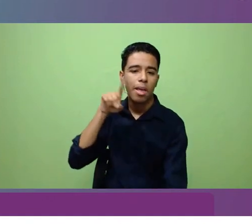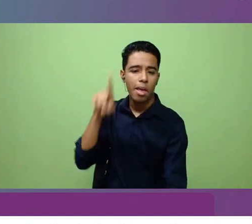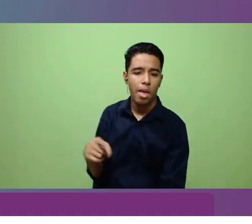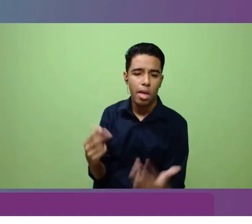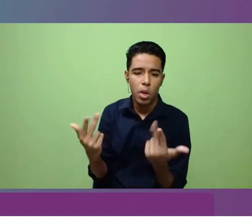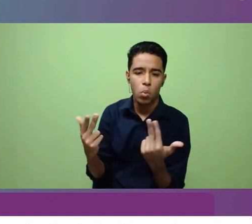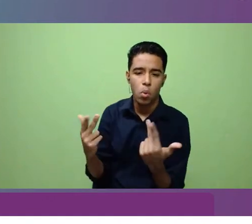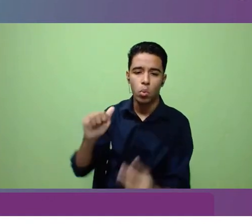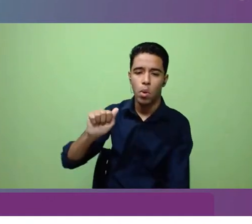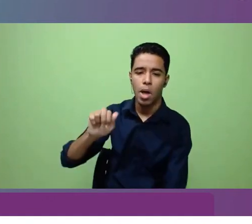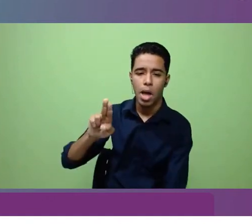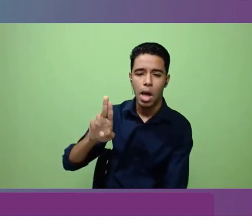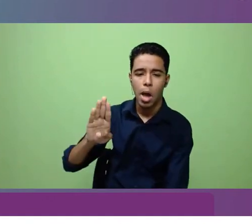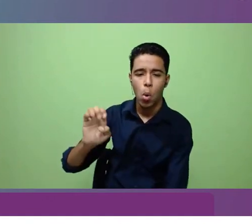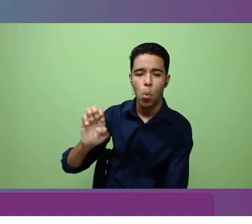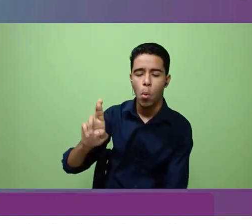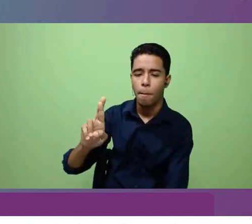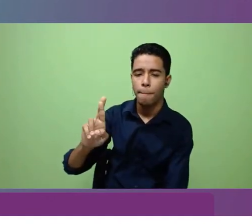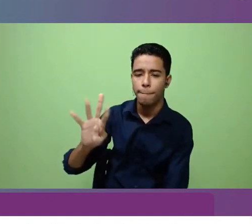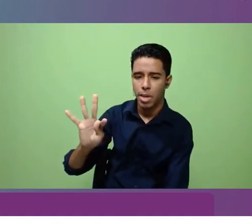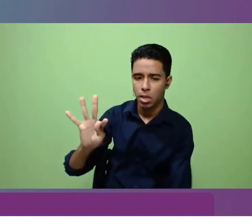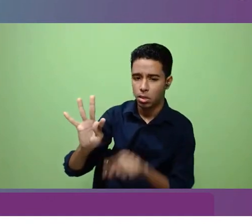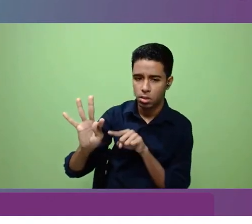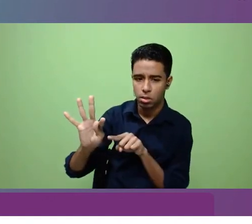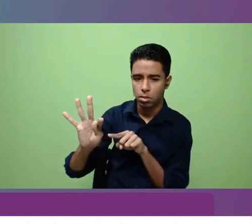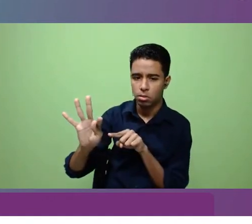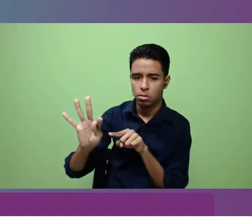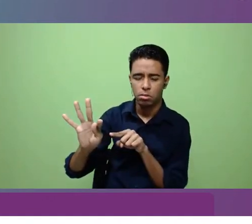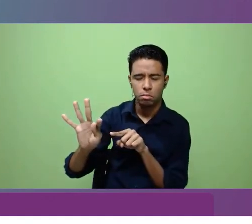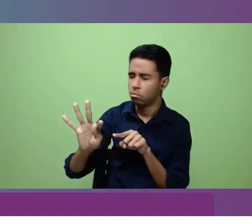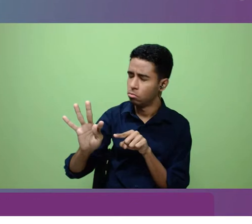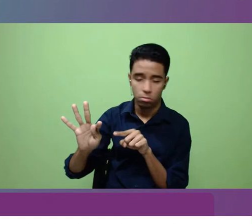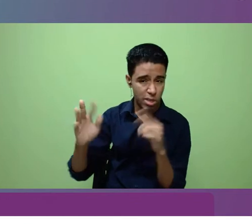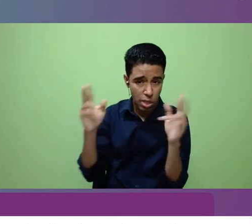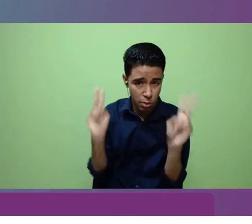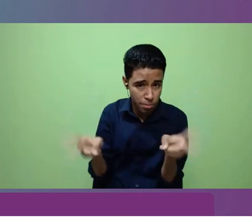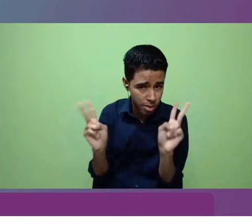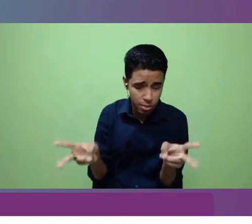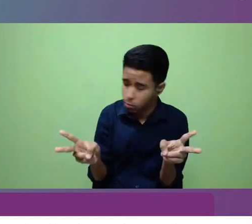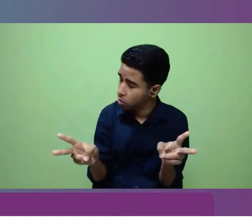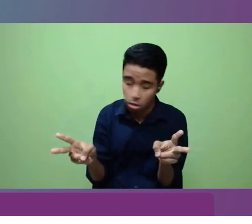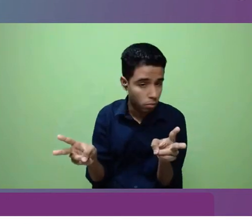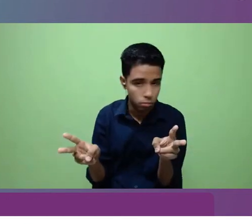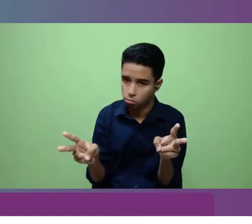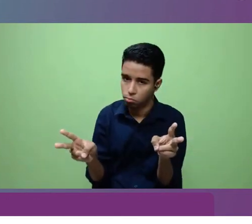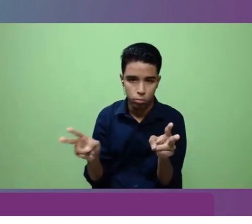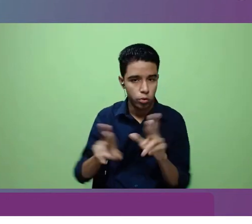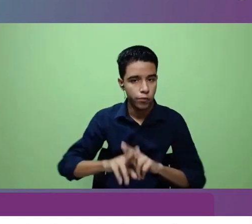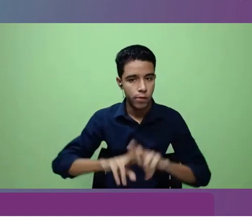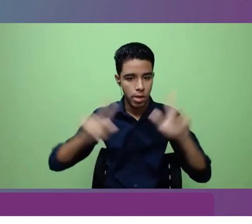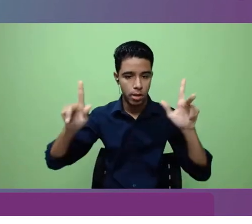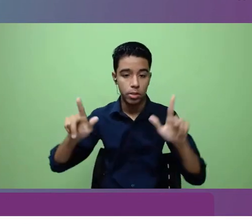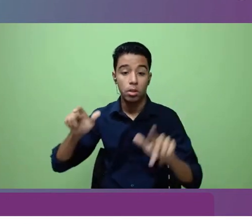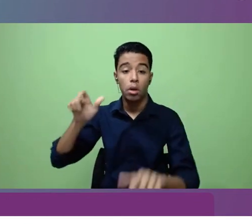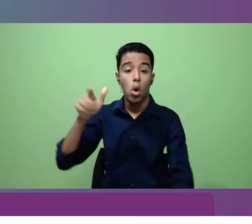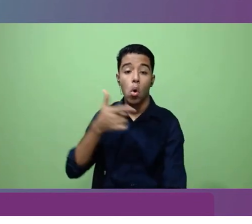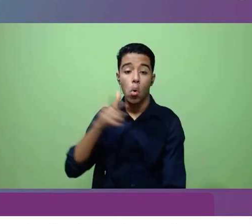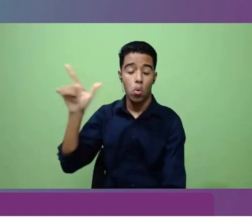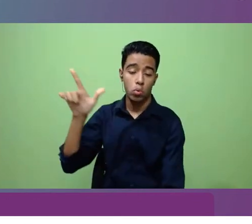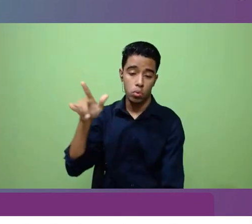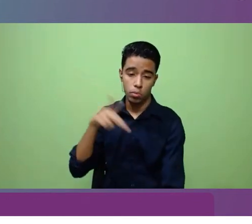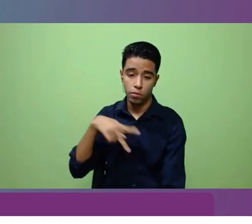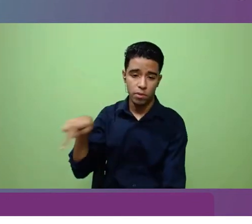os mesmos. Tanto que o Franz Albert, ele vai chamar isso de modalidades de interpretação, modalidades